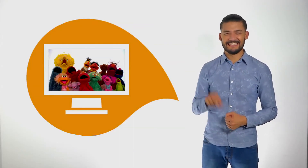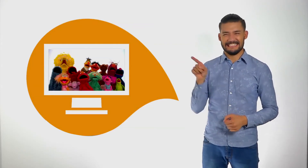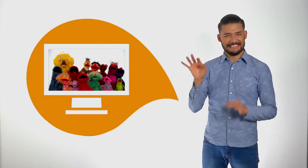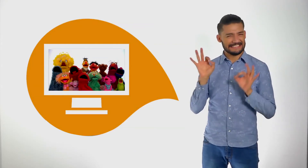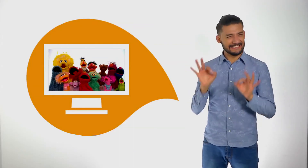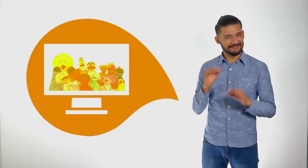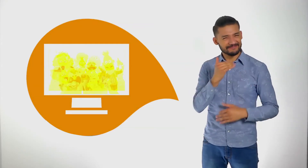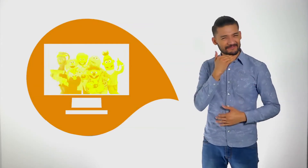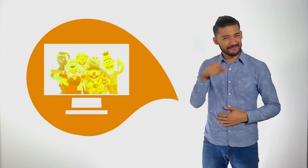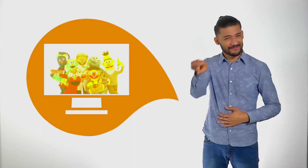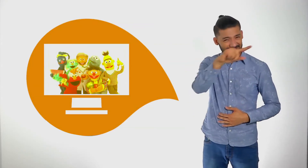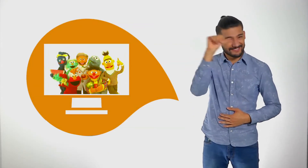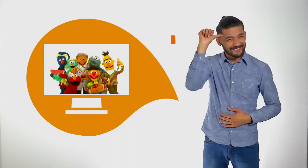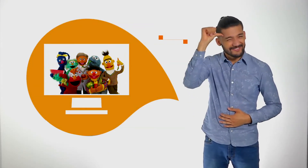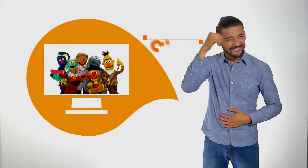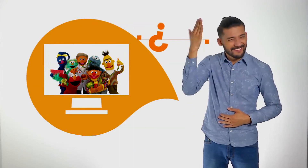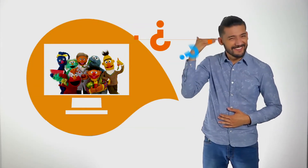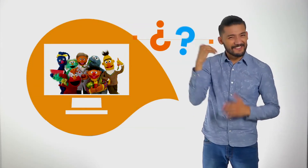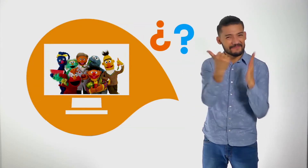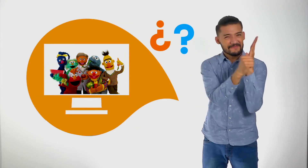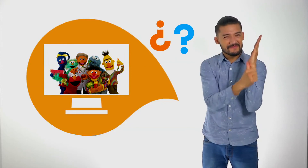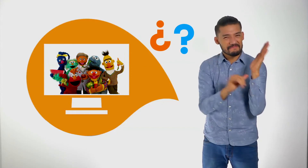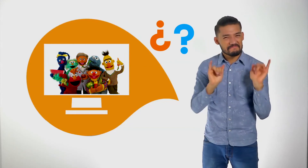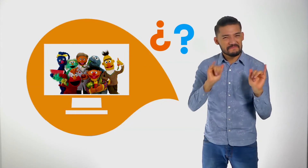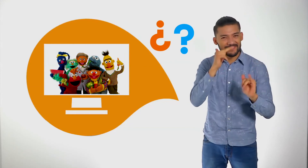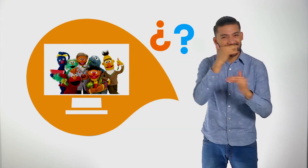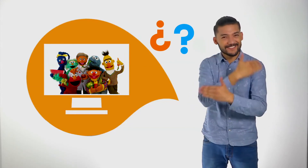¿Y a ustedes qué programa se les viene a la mente en este momento?